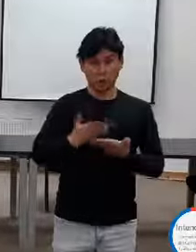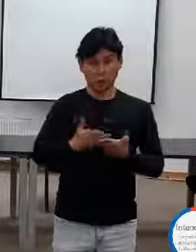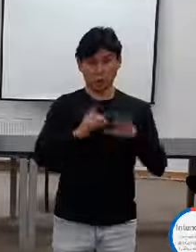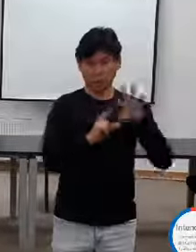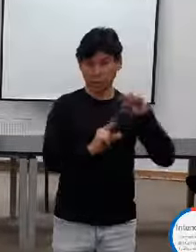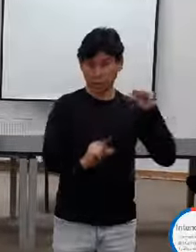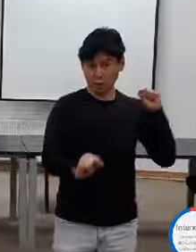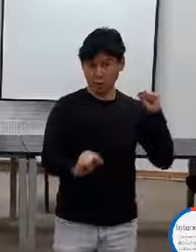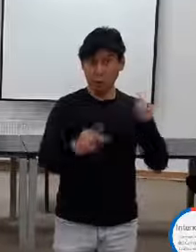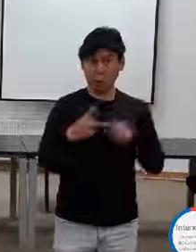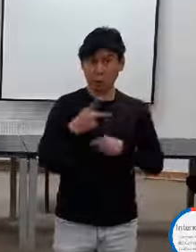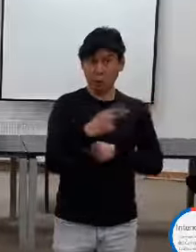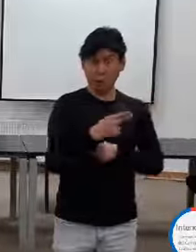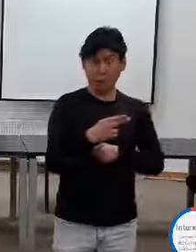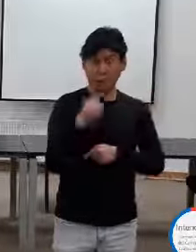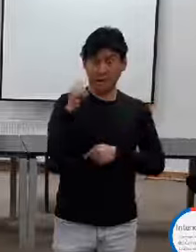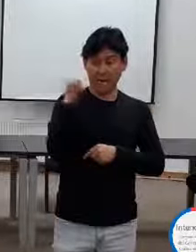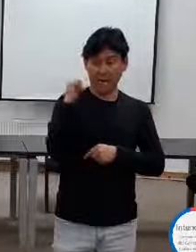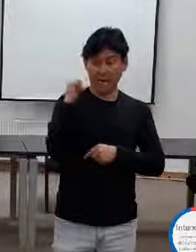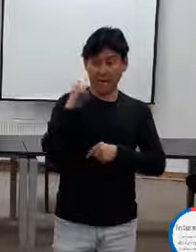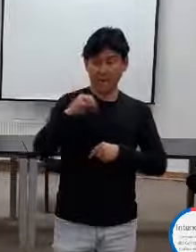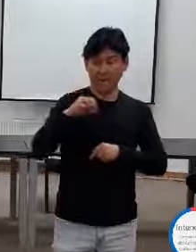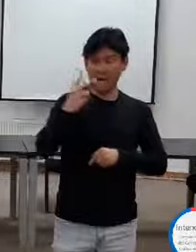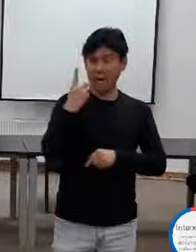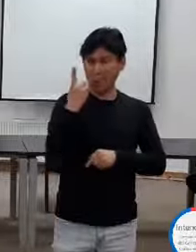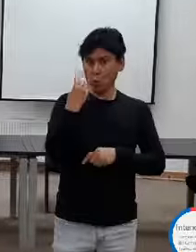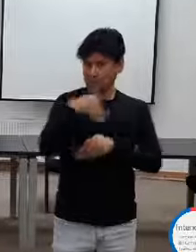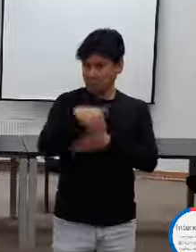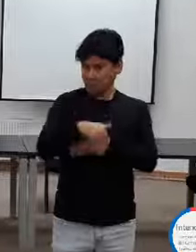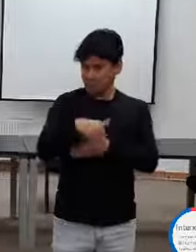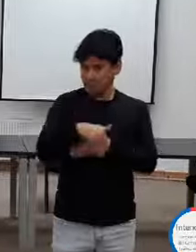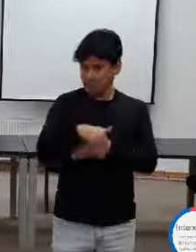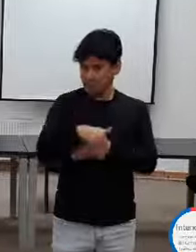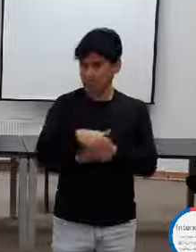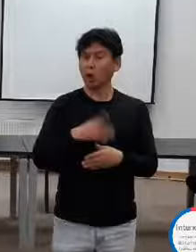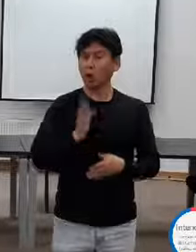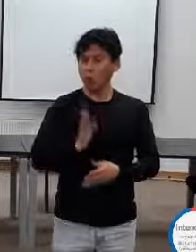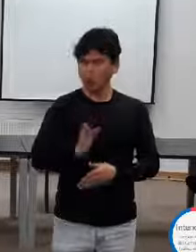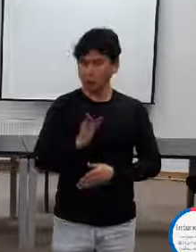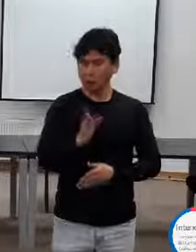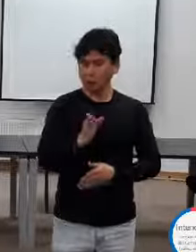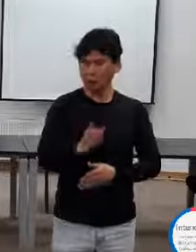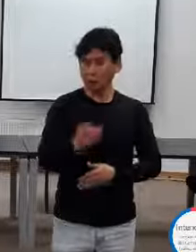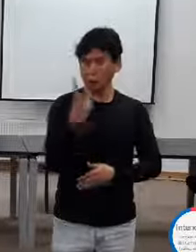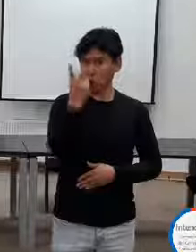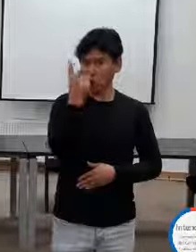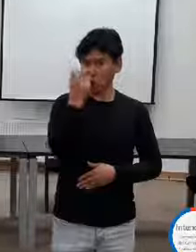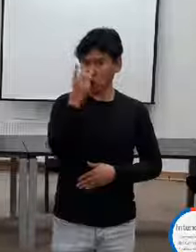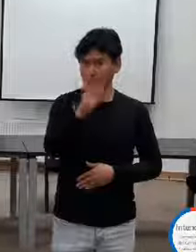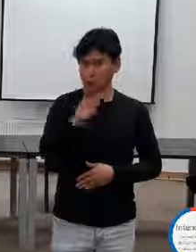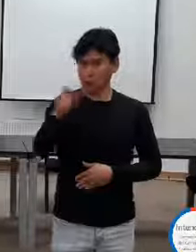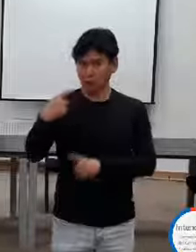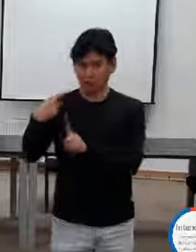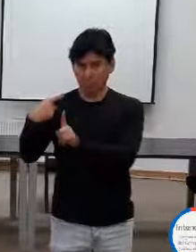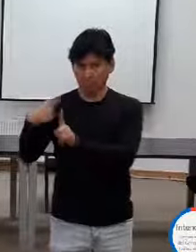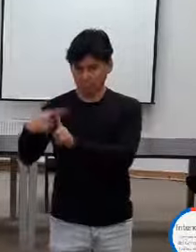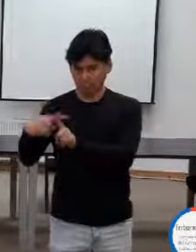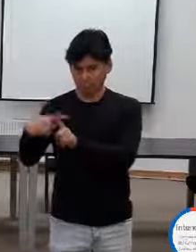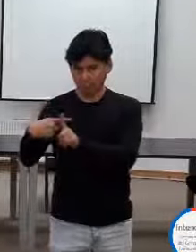nacional y con corte al día de ayer a las 13 horas, continuamos con los 12 casos positivos